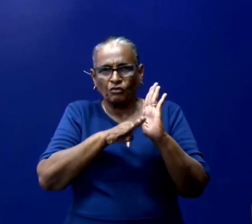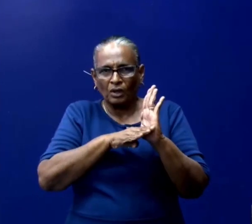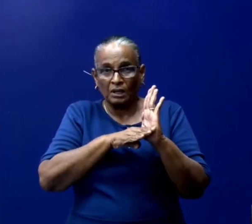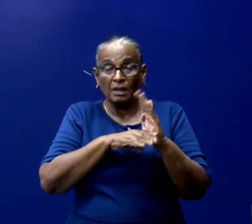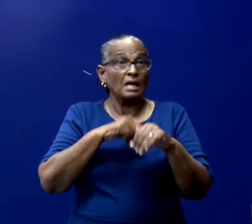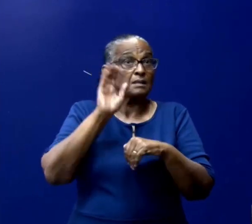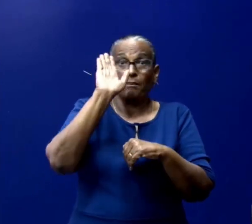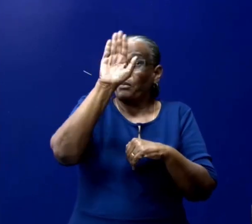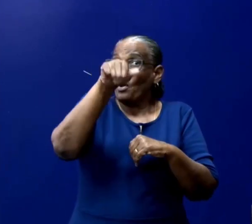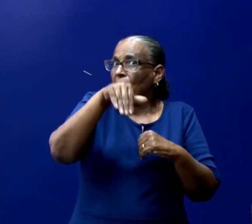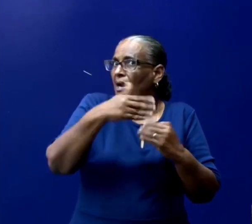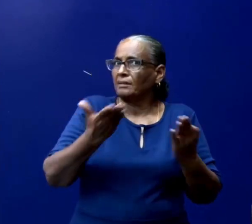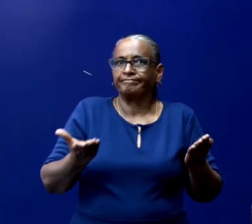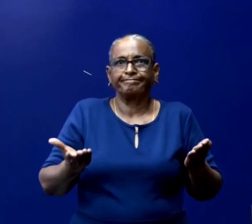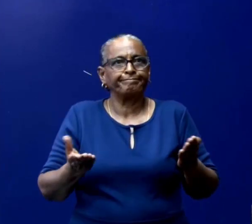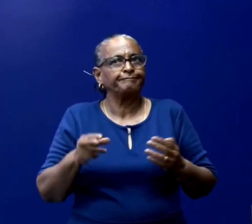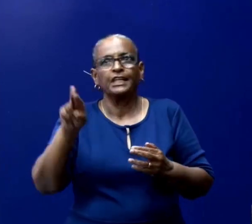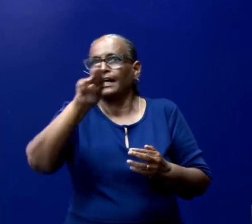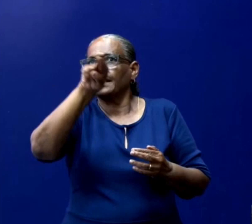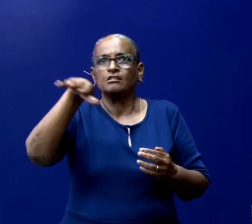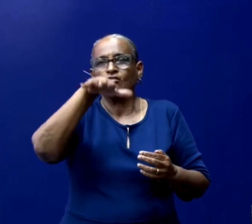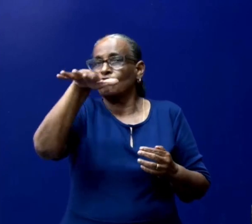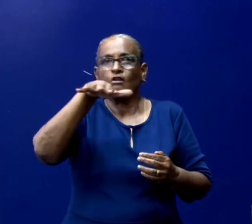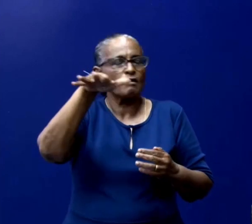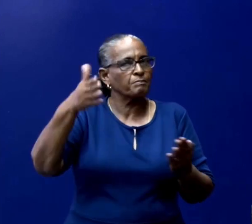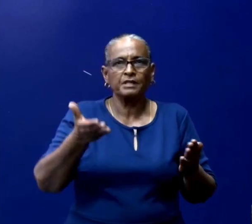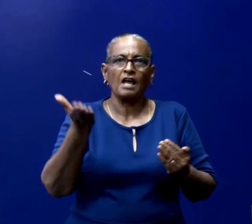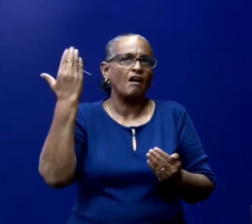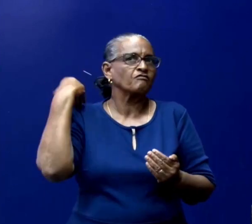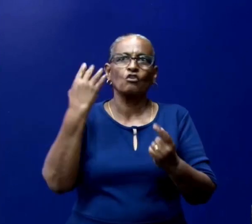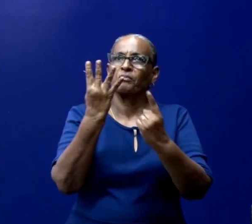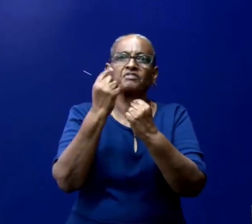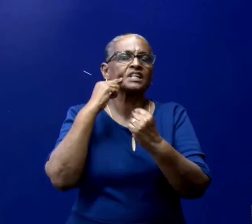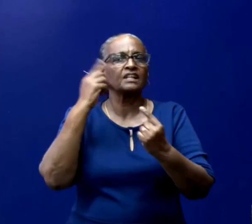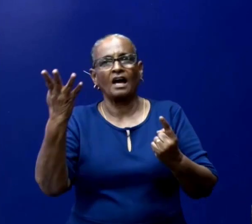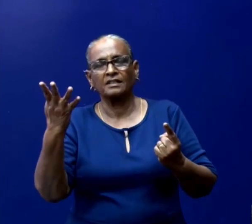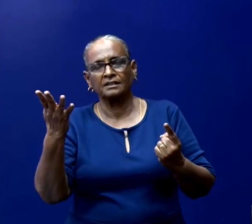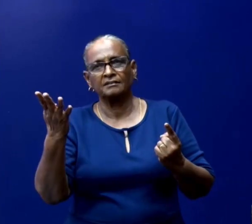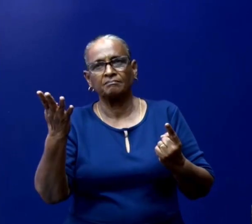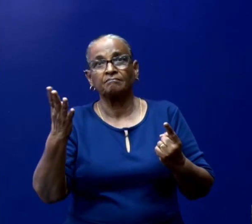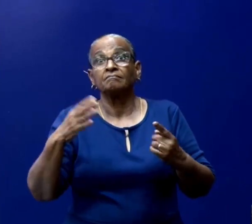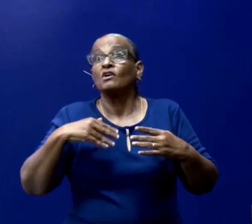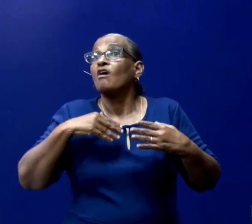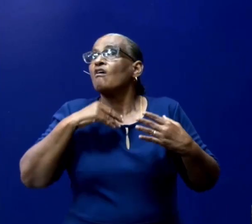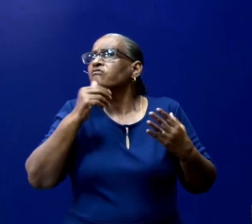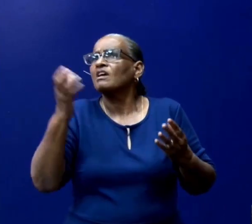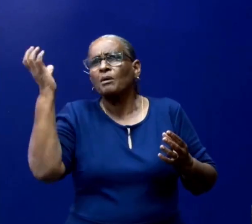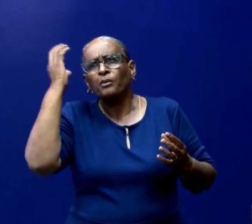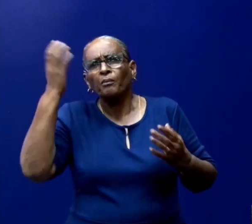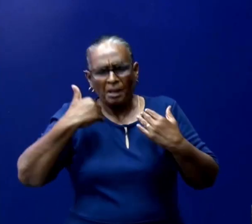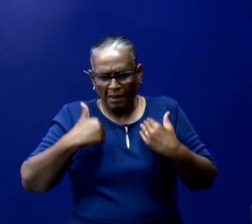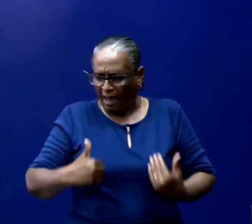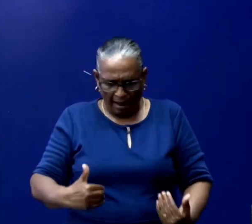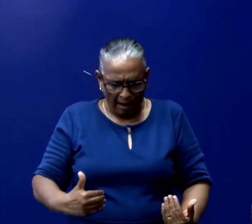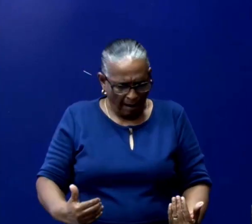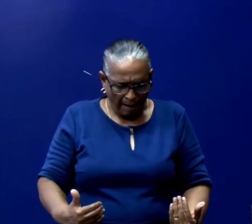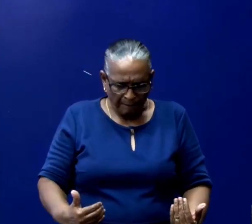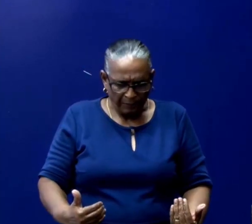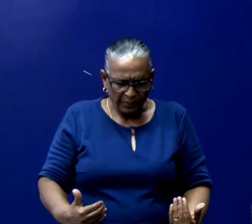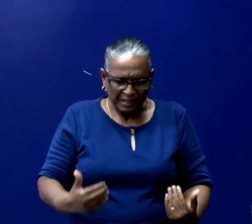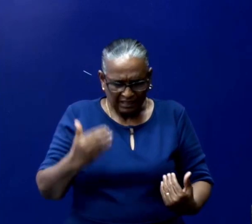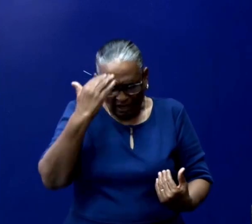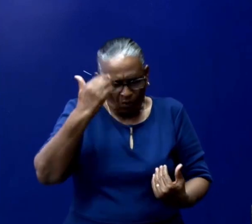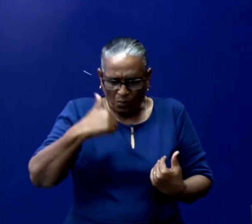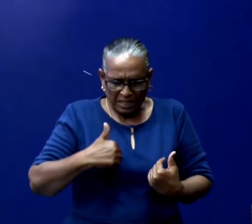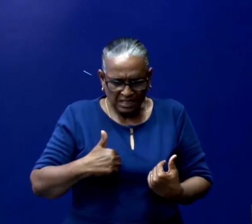naar het buitenland geweest? Ben je naar een risicogebied geweest de afgelopen 14 dagen? Want aan de klachten alleen ga je het niet kunnen